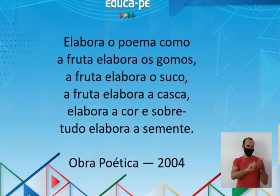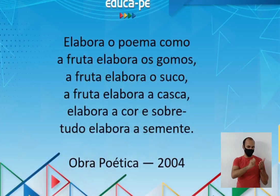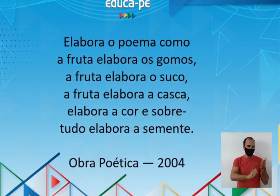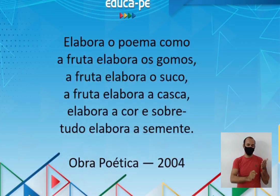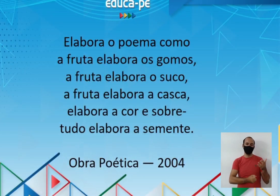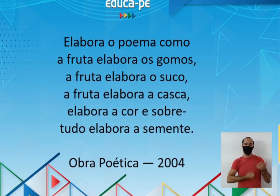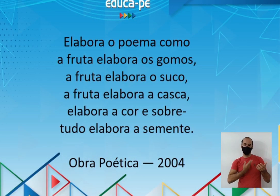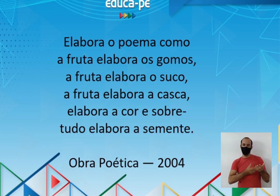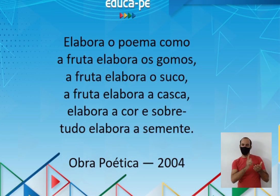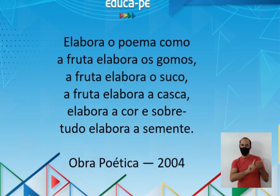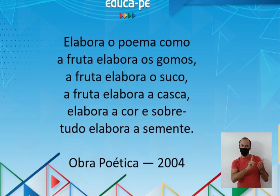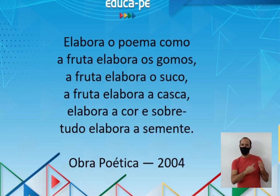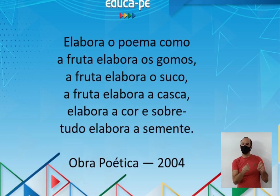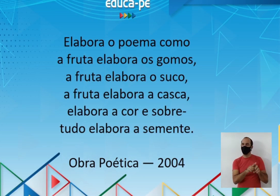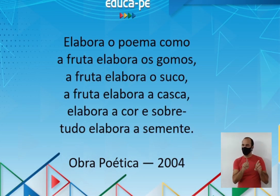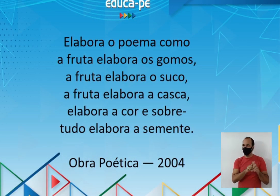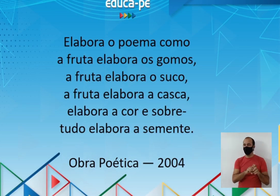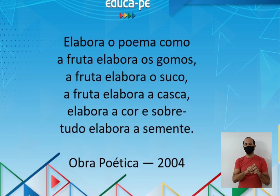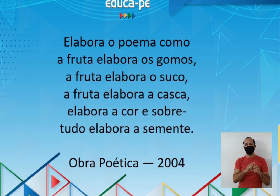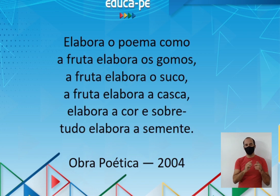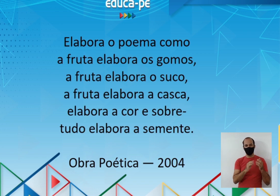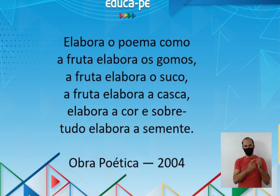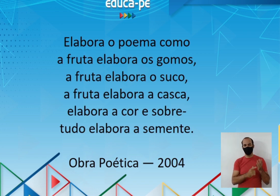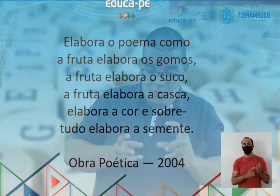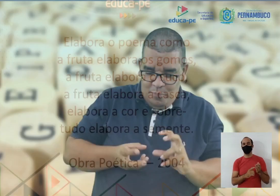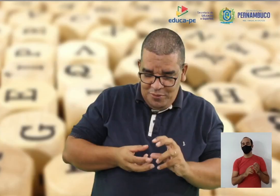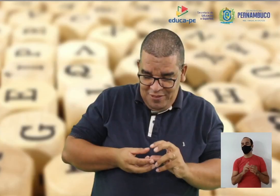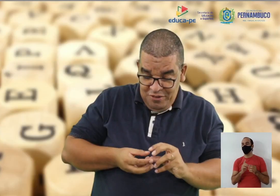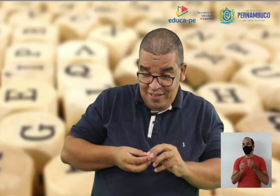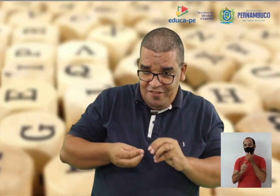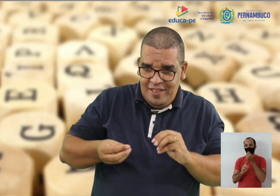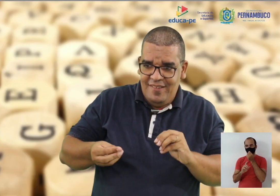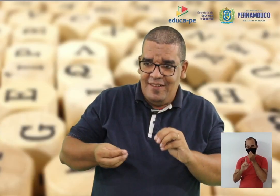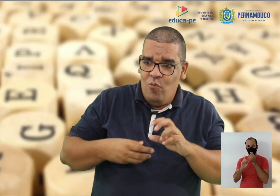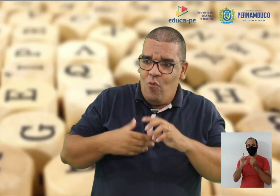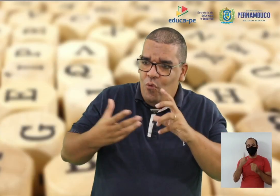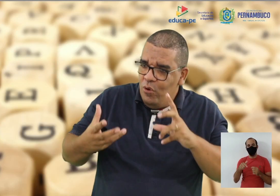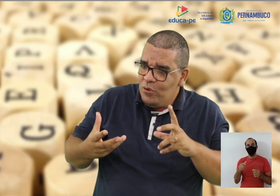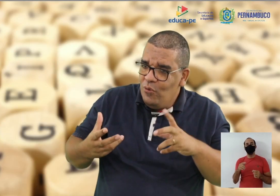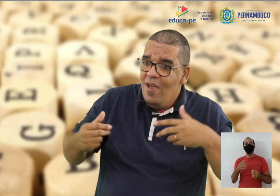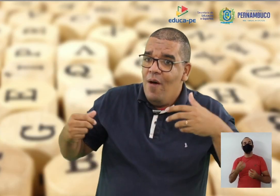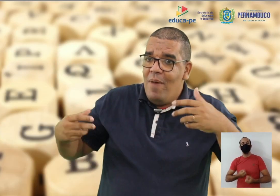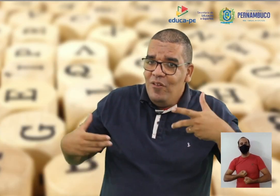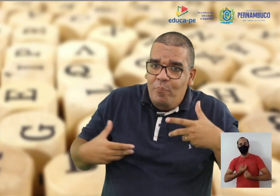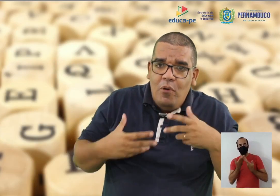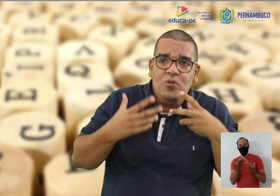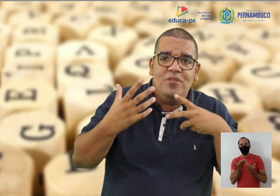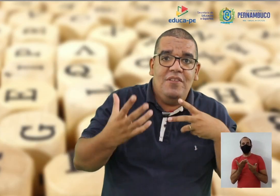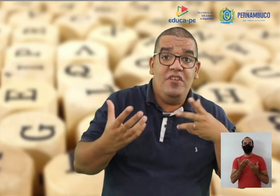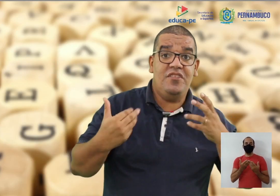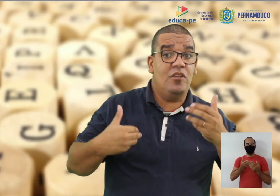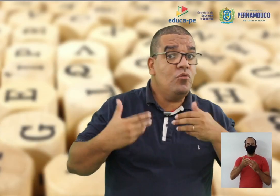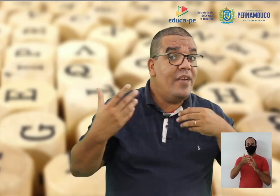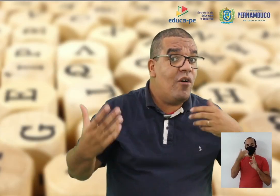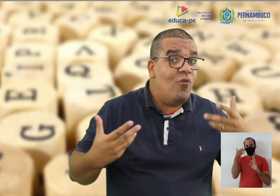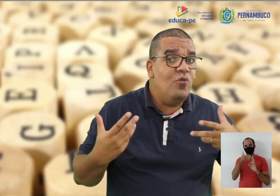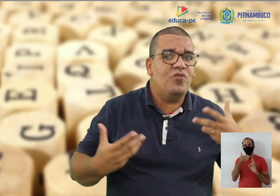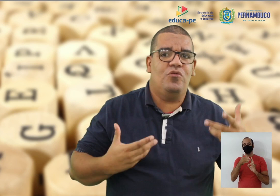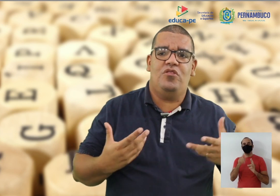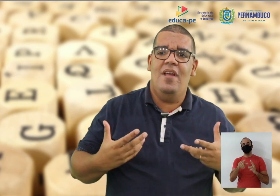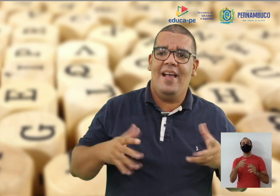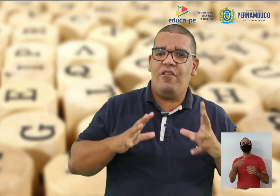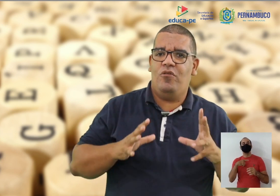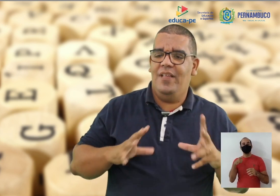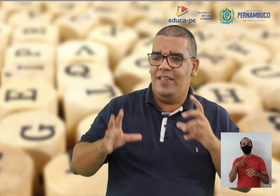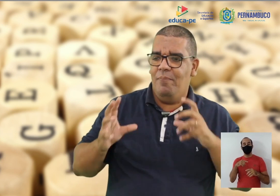temos zeugmas, nós temos anáforas, ou seja, é um poema do ponto de vista da extensão curto, mas do ponto de vista dos